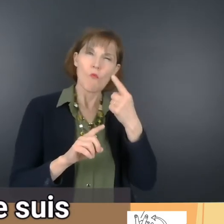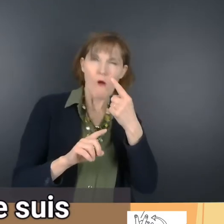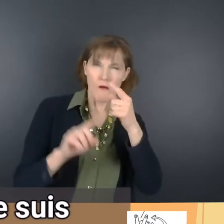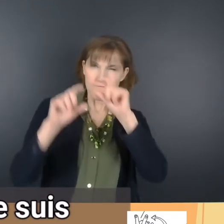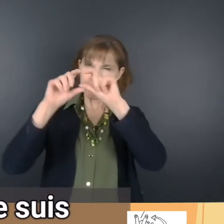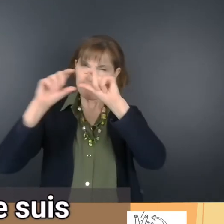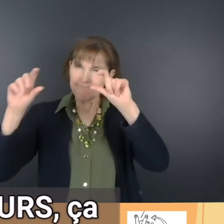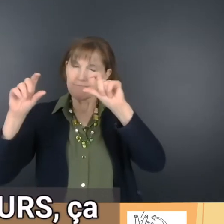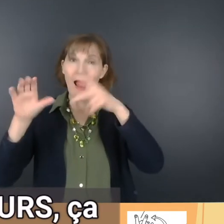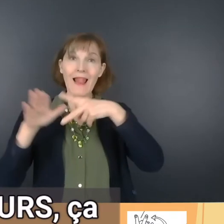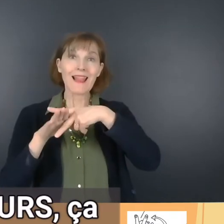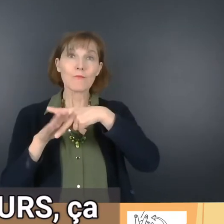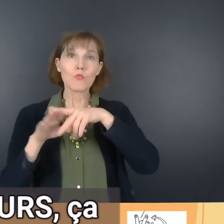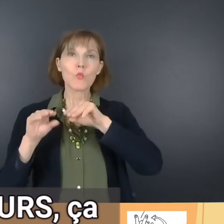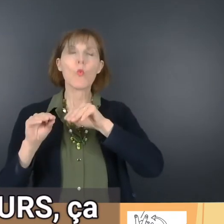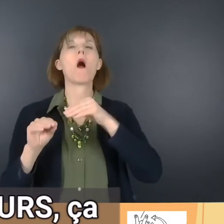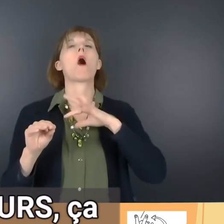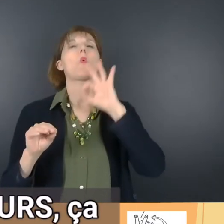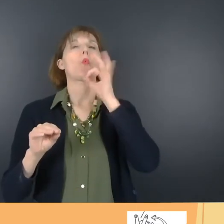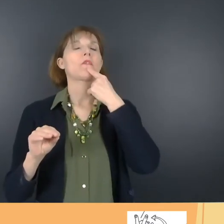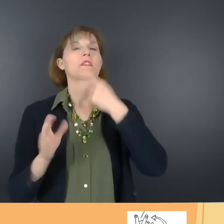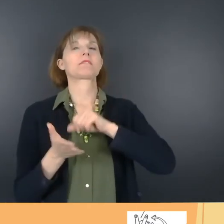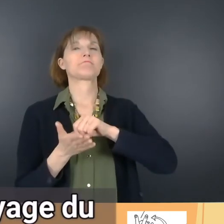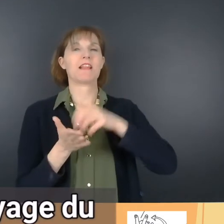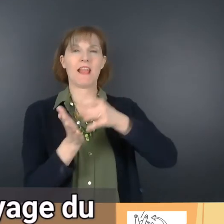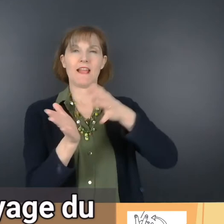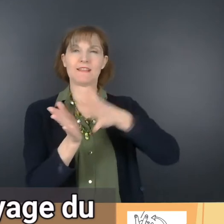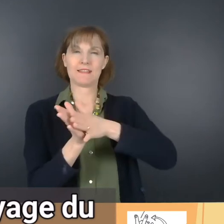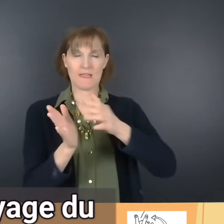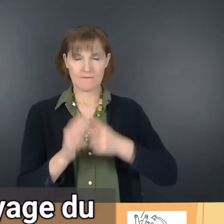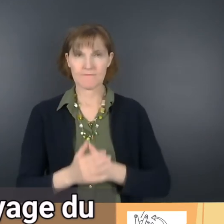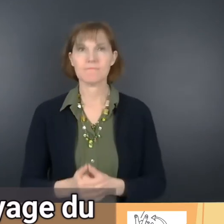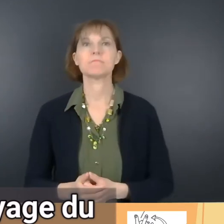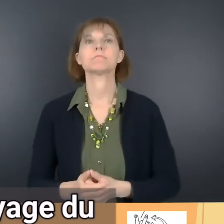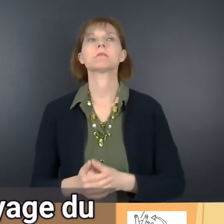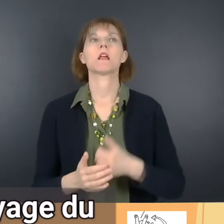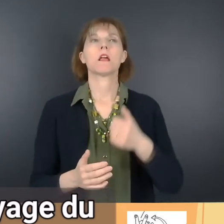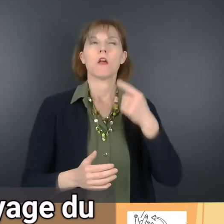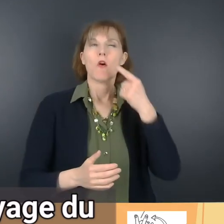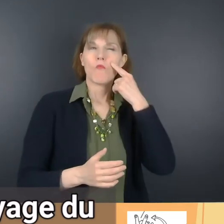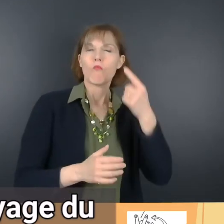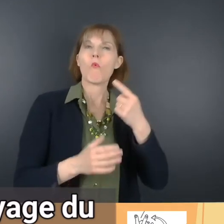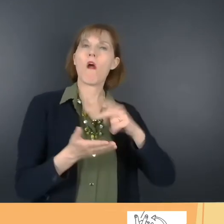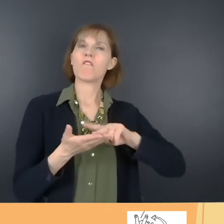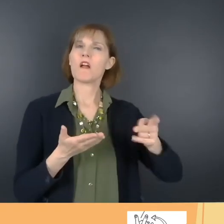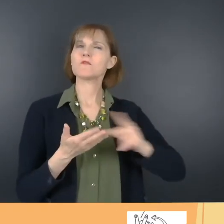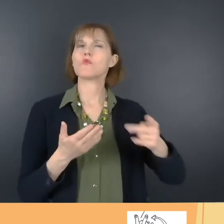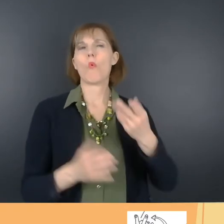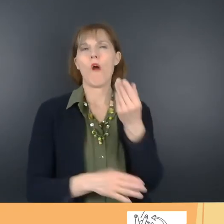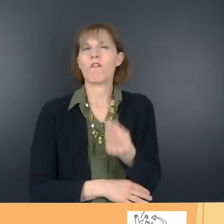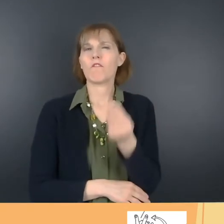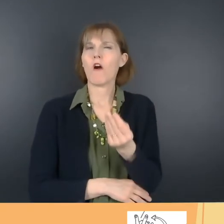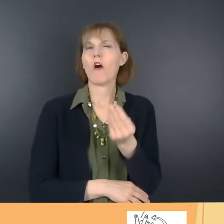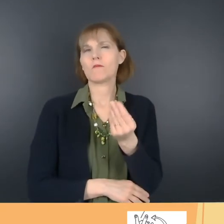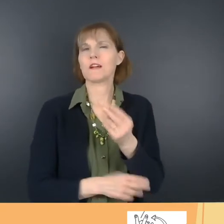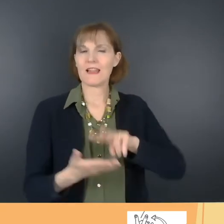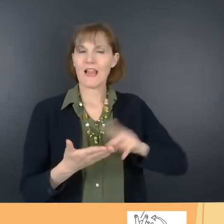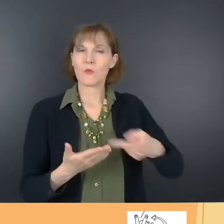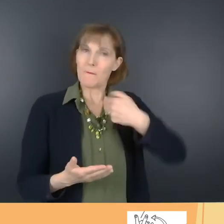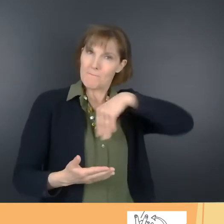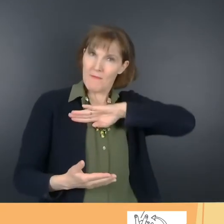? Oui, quand il y marqué début du cours, ça veut dire que je suis inscrite. Donc là, le voyage du petit pèlerin, version enfant, traduit par Nathalie.